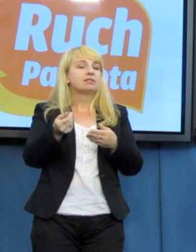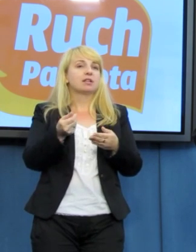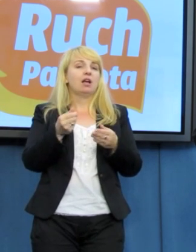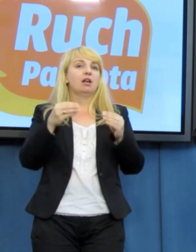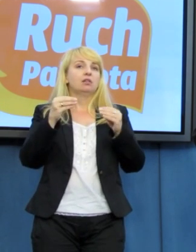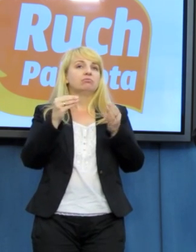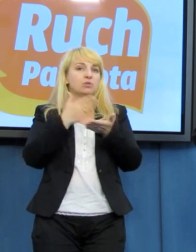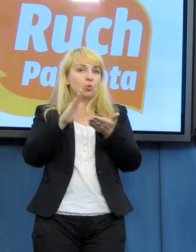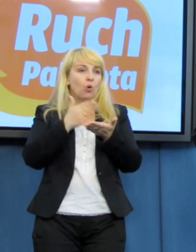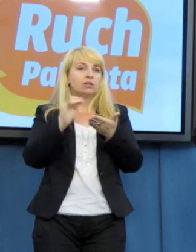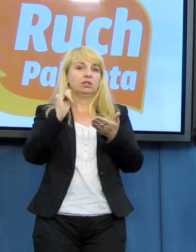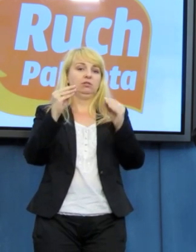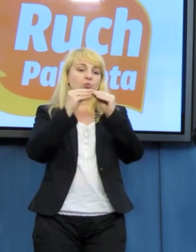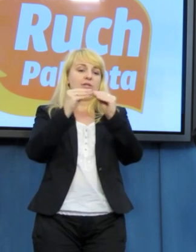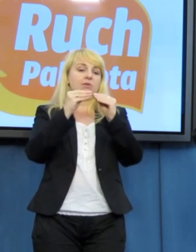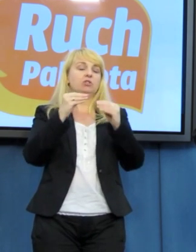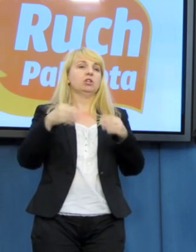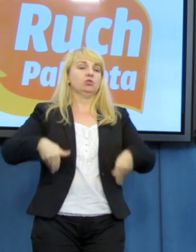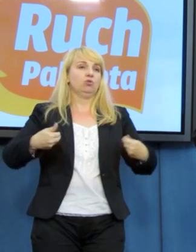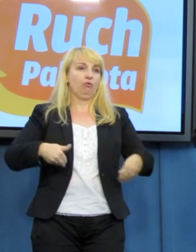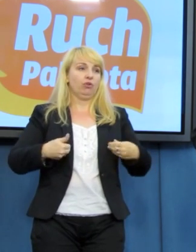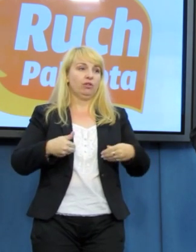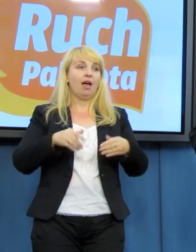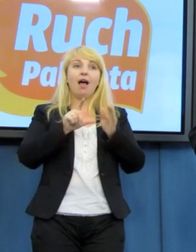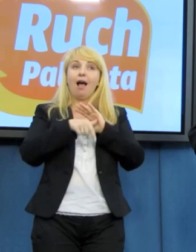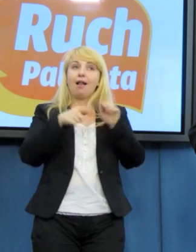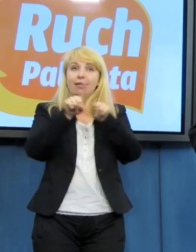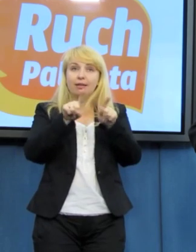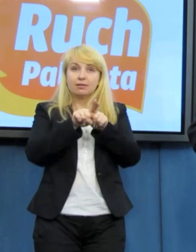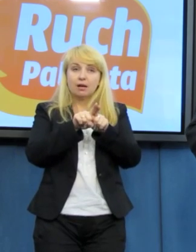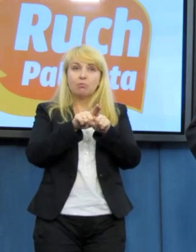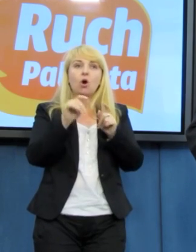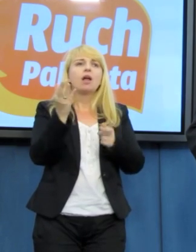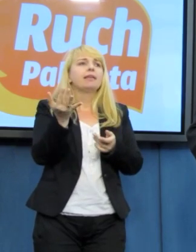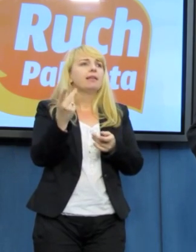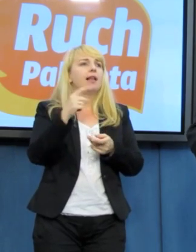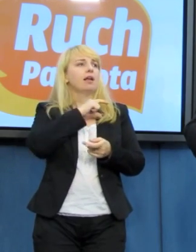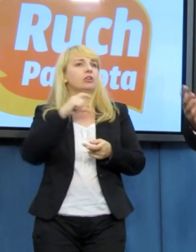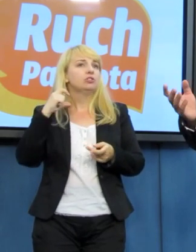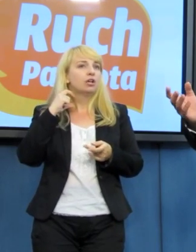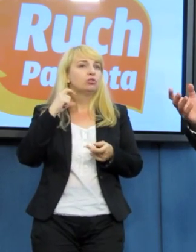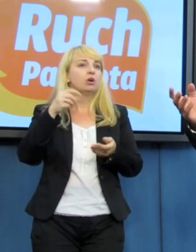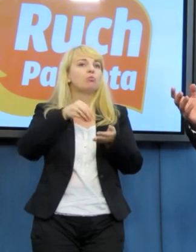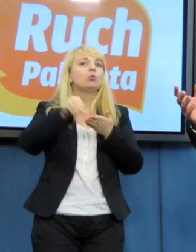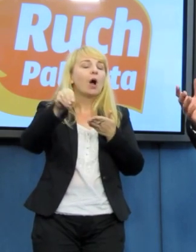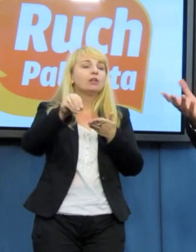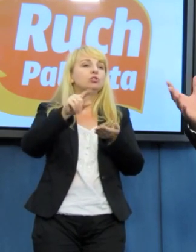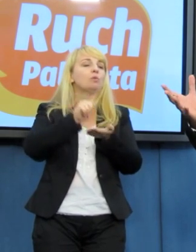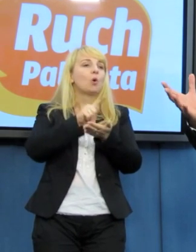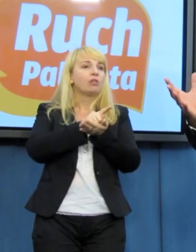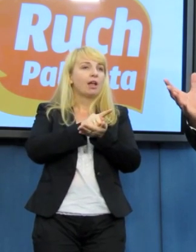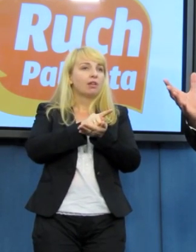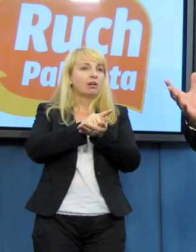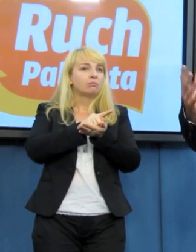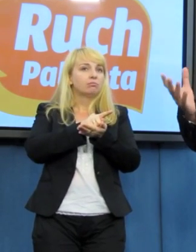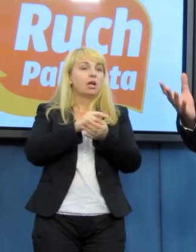oraz zestawienia liczby duchownych płacących podatek zryczałtowany. Odbywa się to w ten sposób,